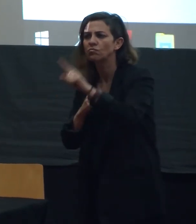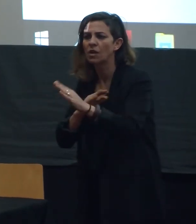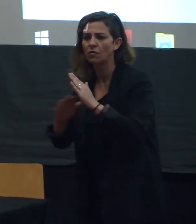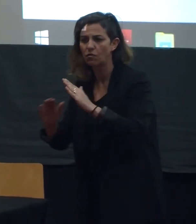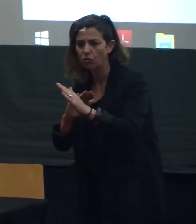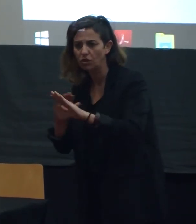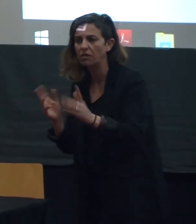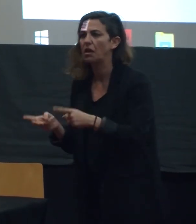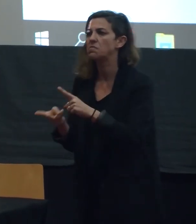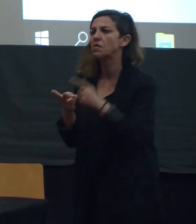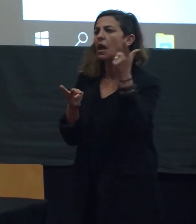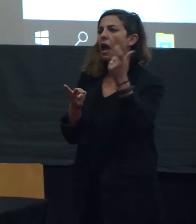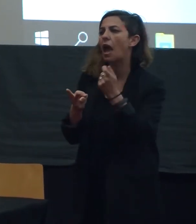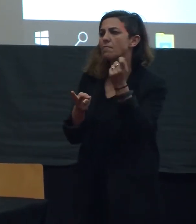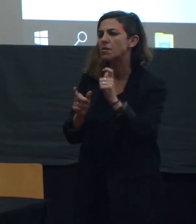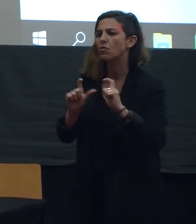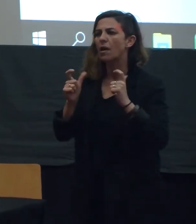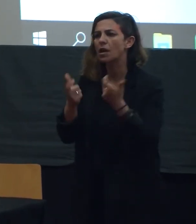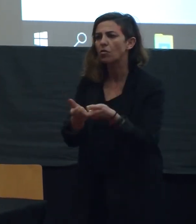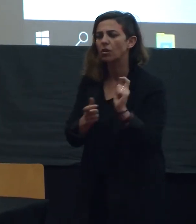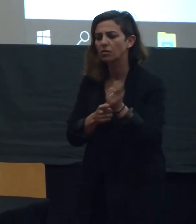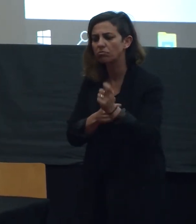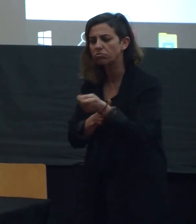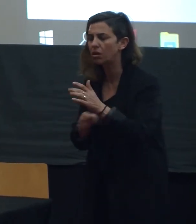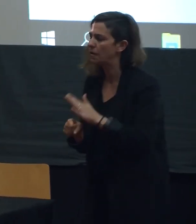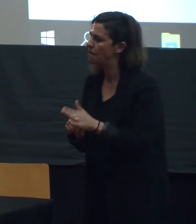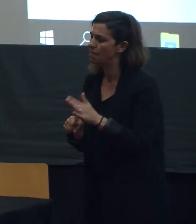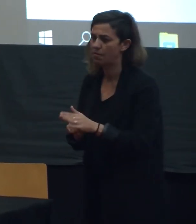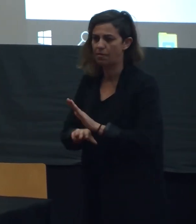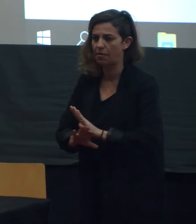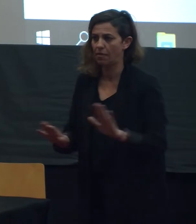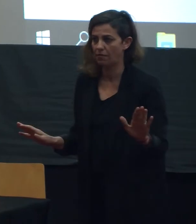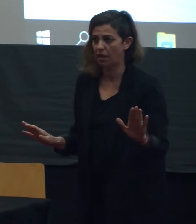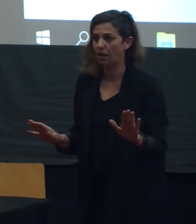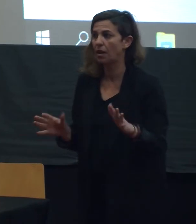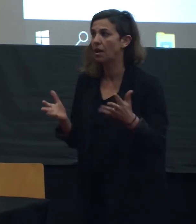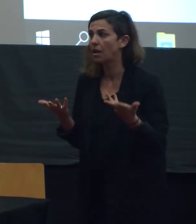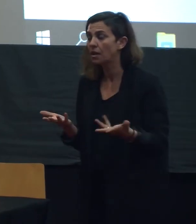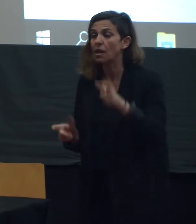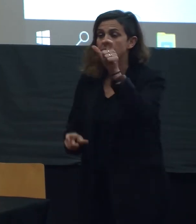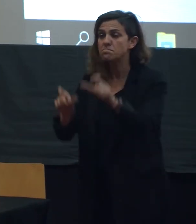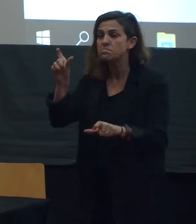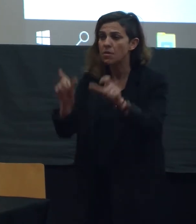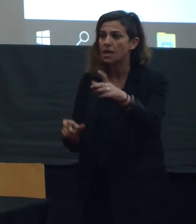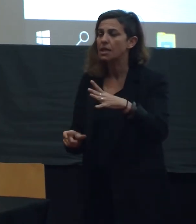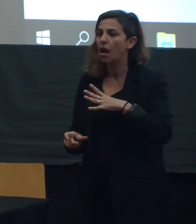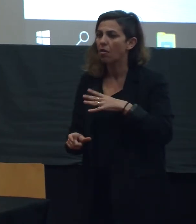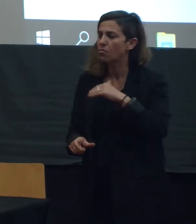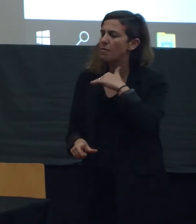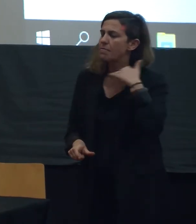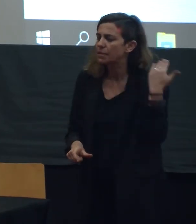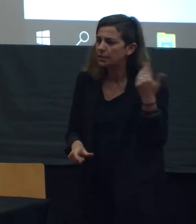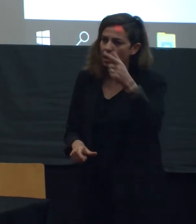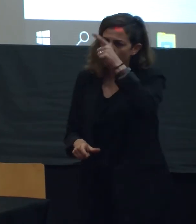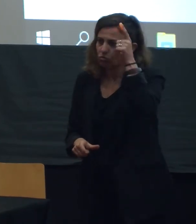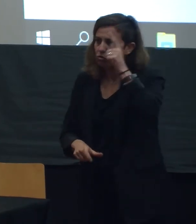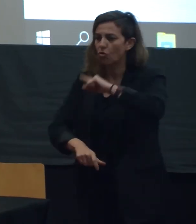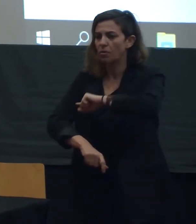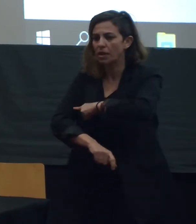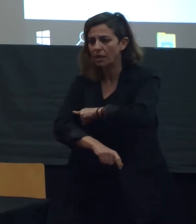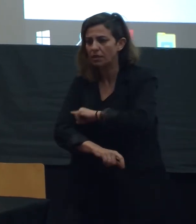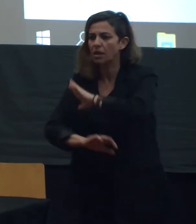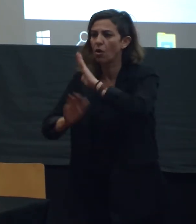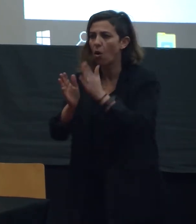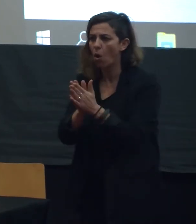τα επιδόματα στους ασθενείς και τις οικογένειές τους. Δεν αρκεί αυτοθυσία αξιοθαύμαστων επαγγελματιών, όπως εκείνων που πέτυχαν την αποσυλλοποίηση